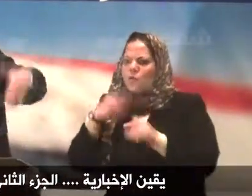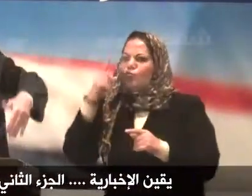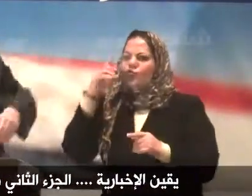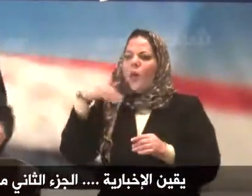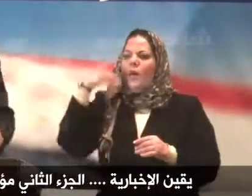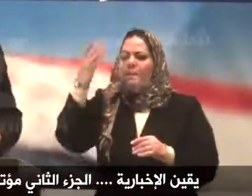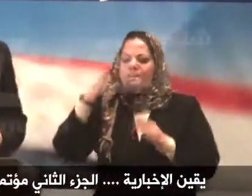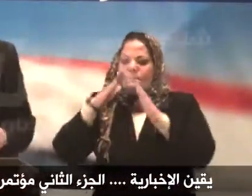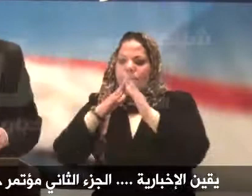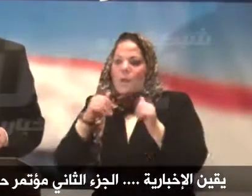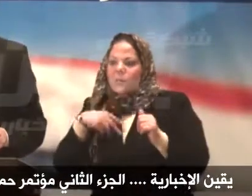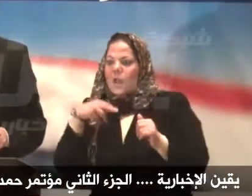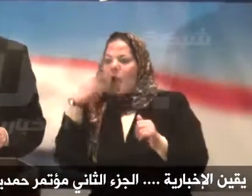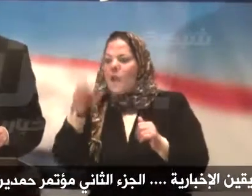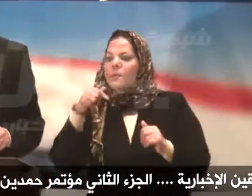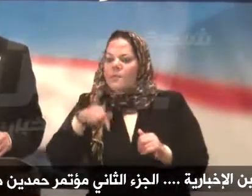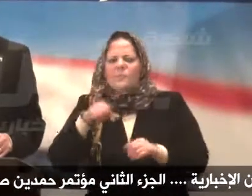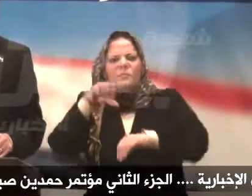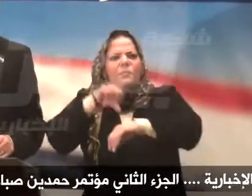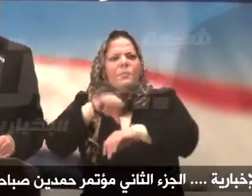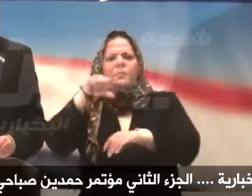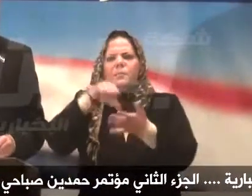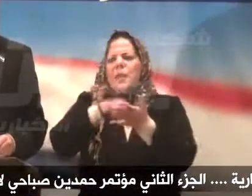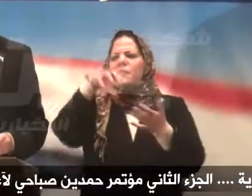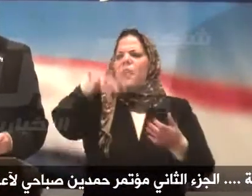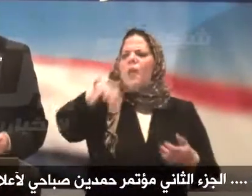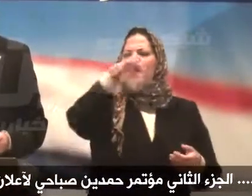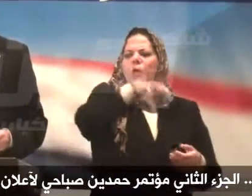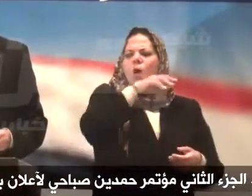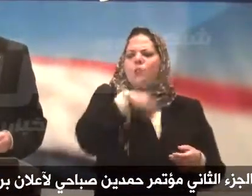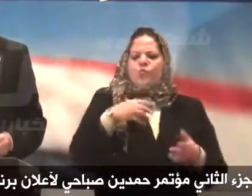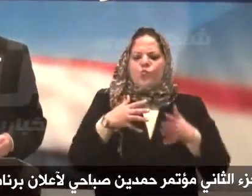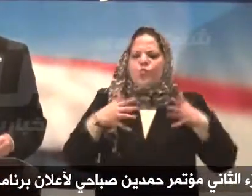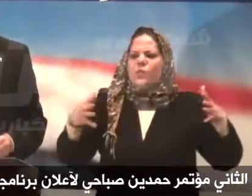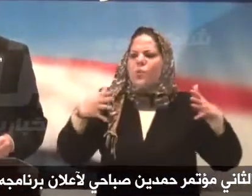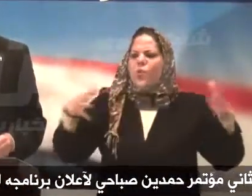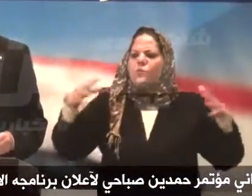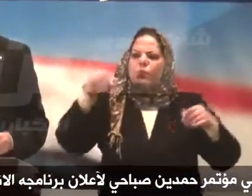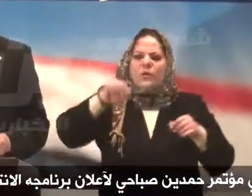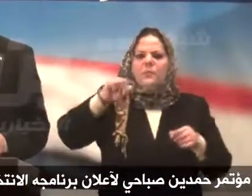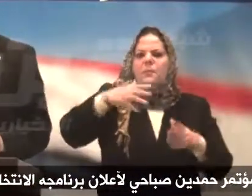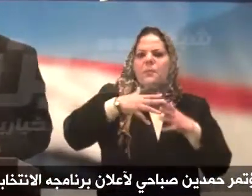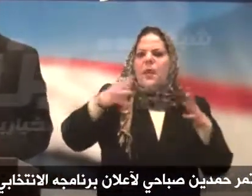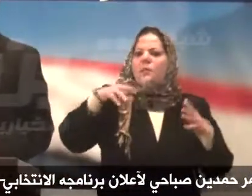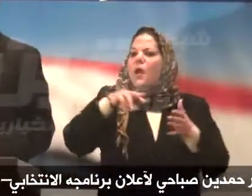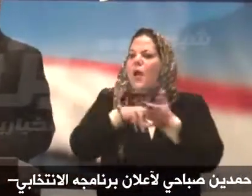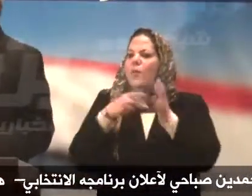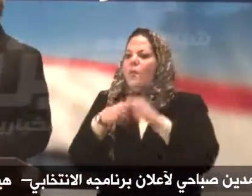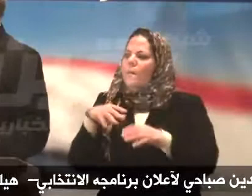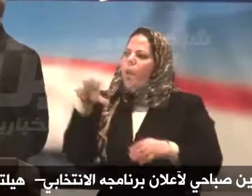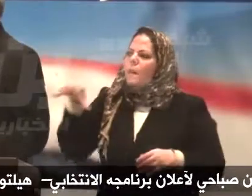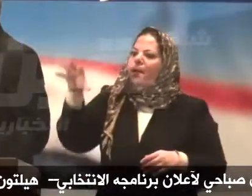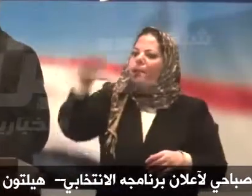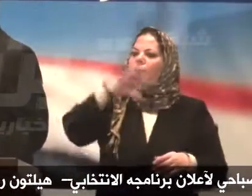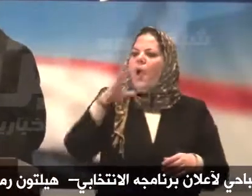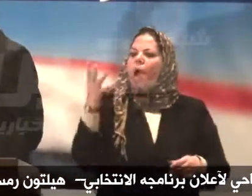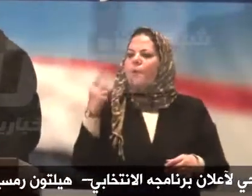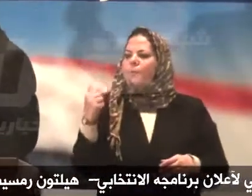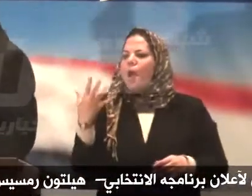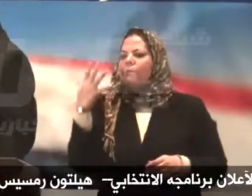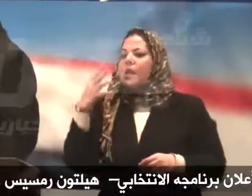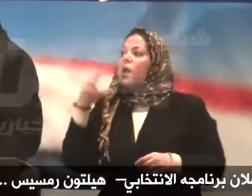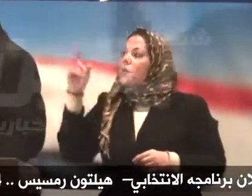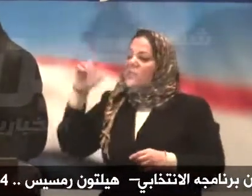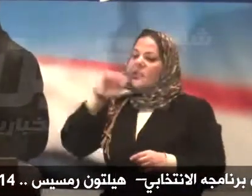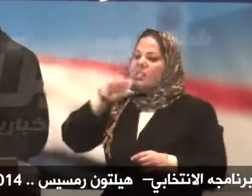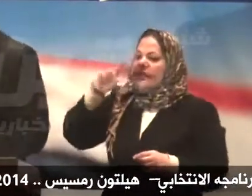المية اللي ساكنة فيهم، قلنا عاوزين توسع عمراني جديد في خمس مناطق. سينا،